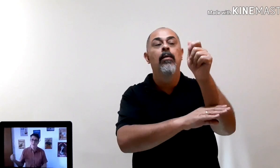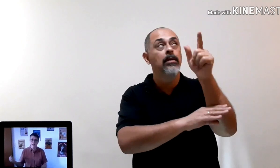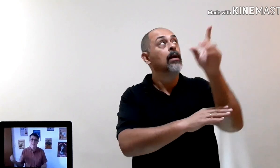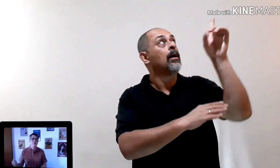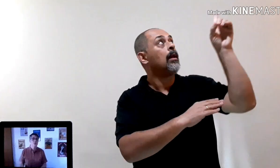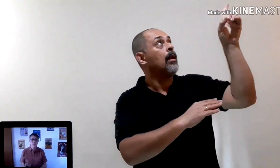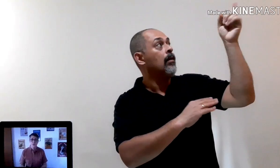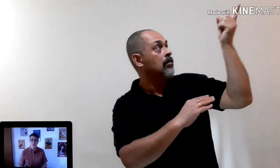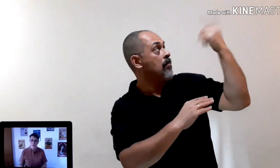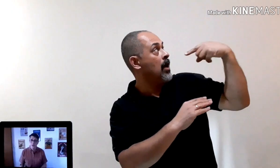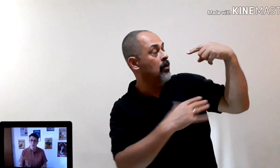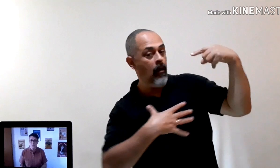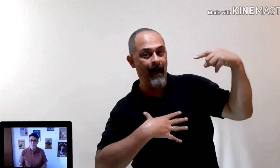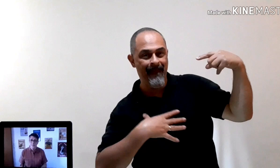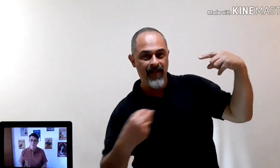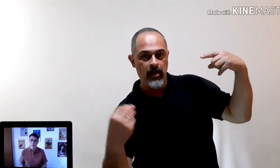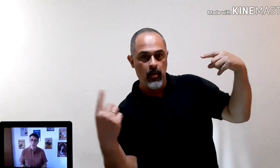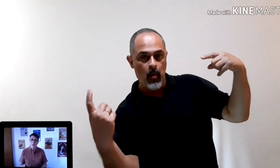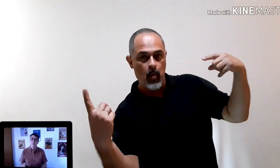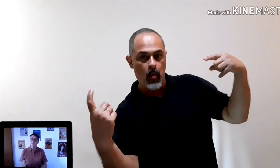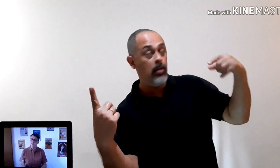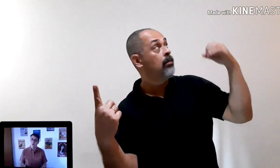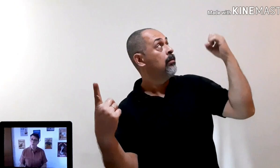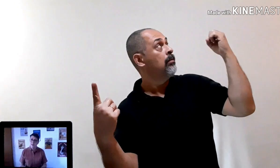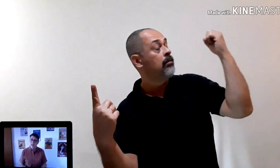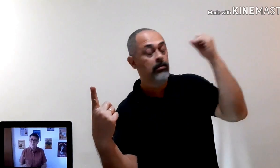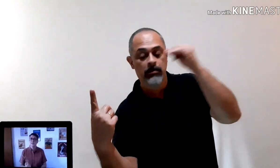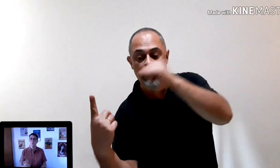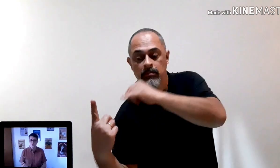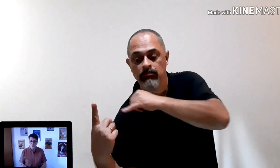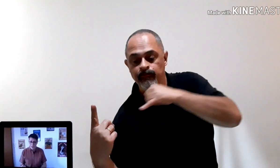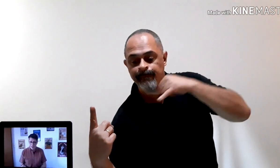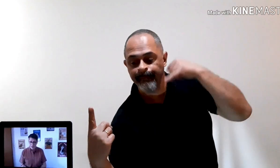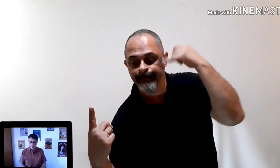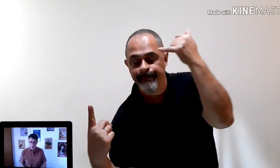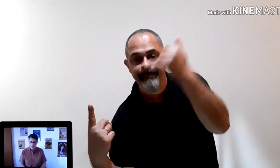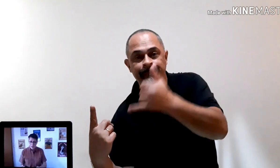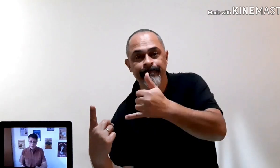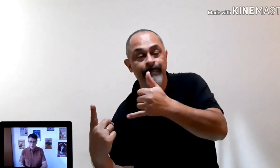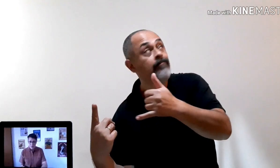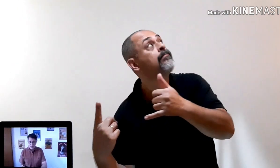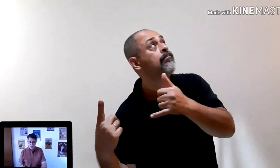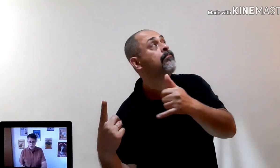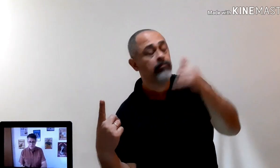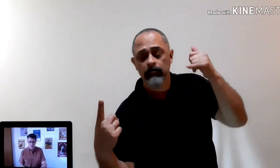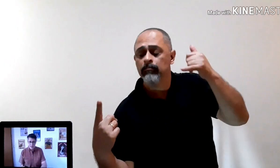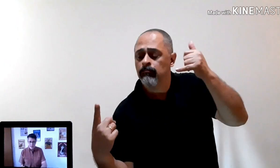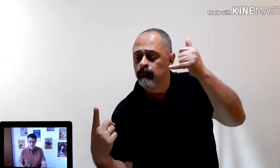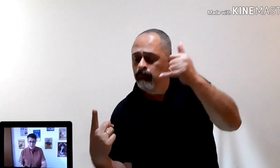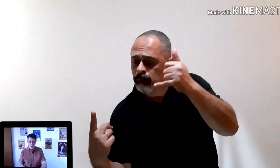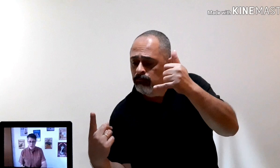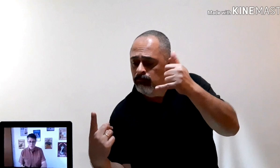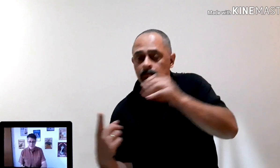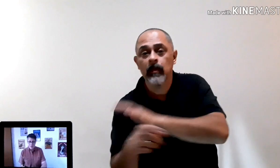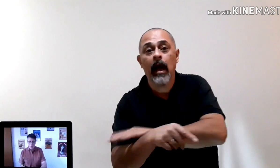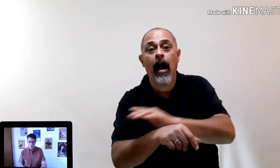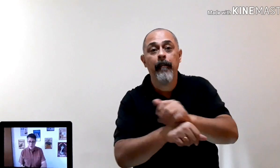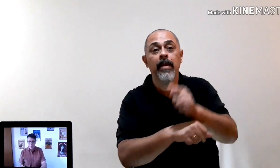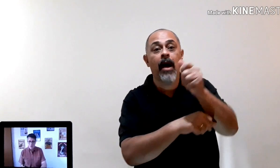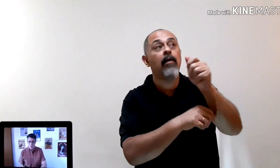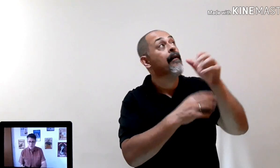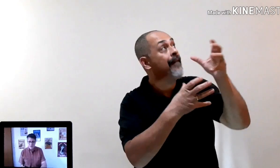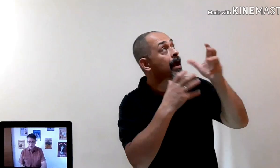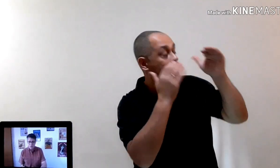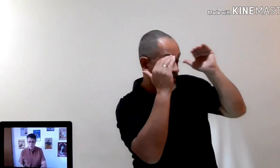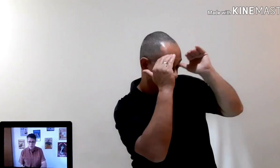que sacrificar o seu único filho. E mesmo assim ele obedece por fé, né? Então a gente vê o exemplo